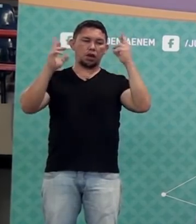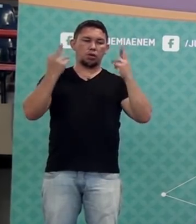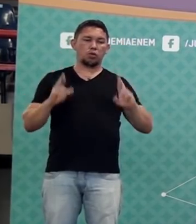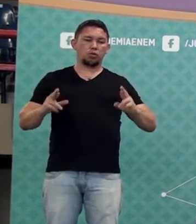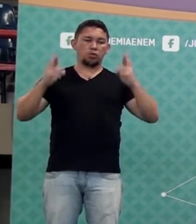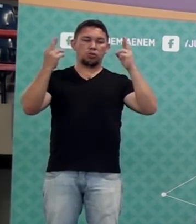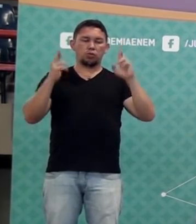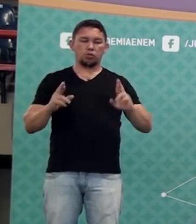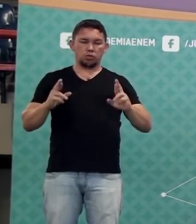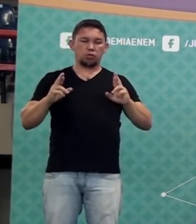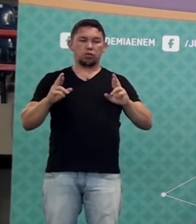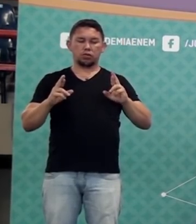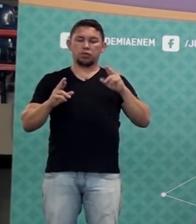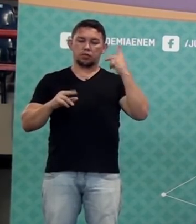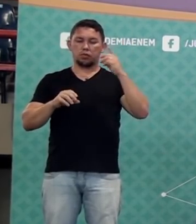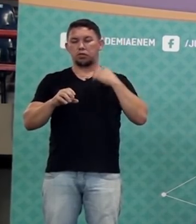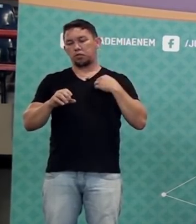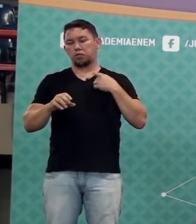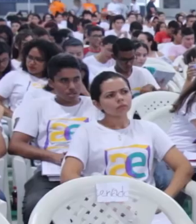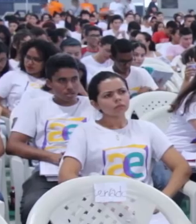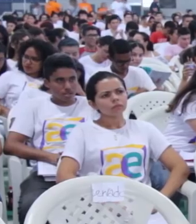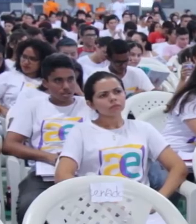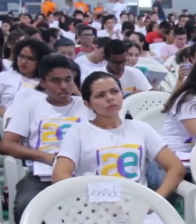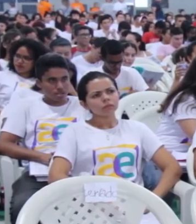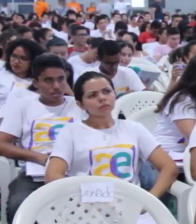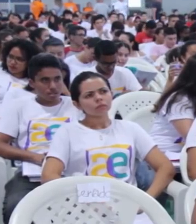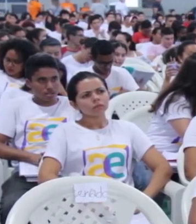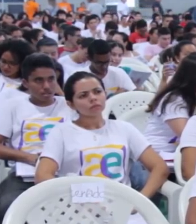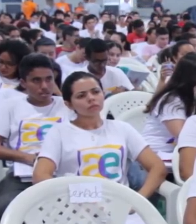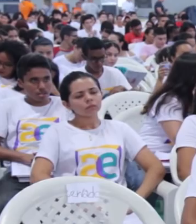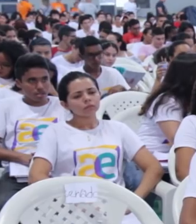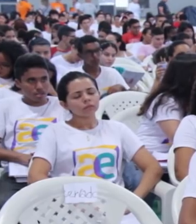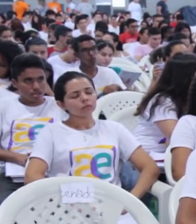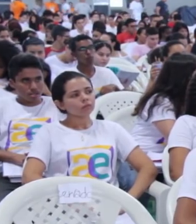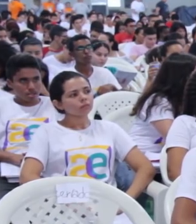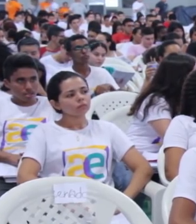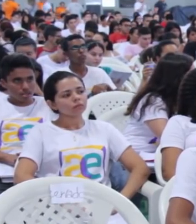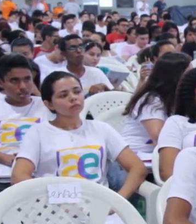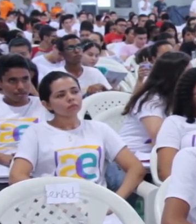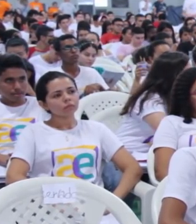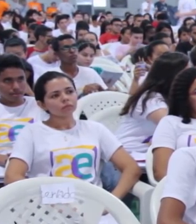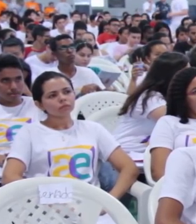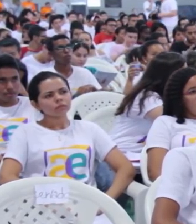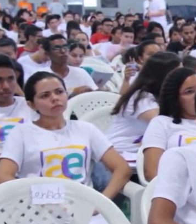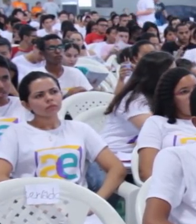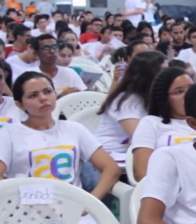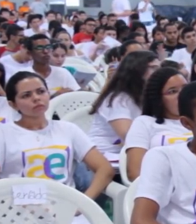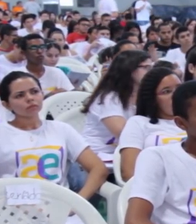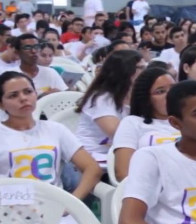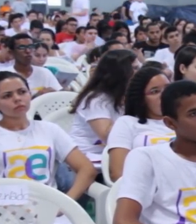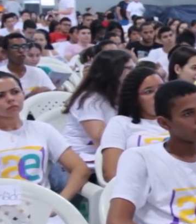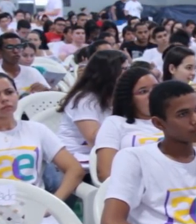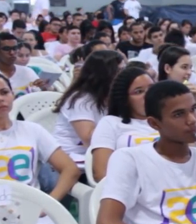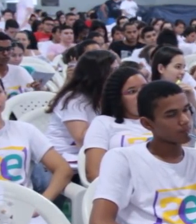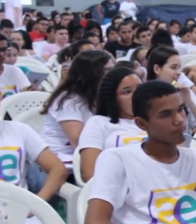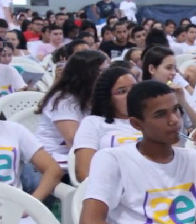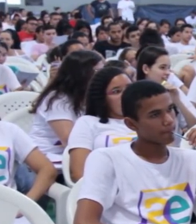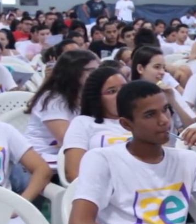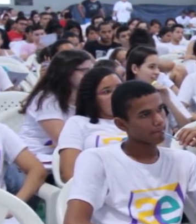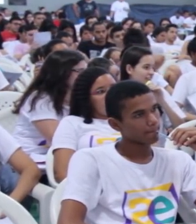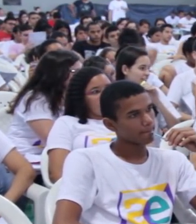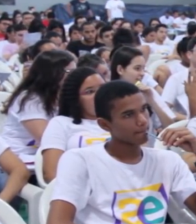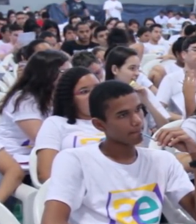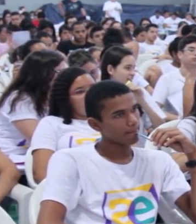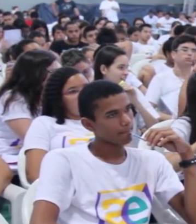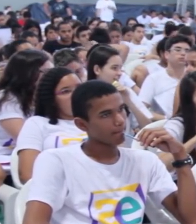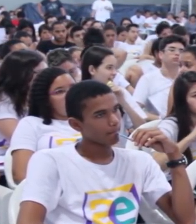Russa, a Revolução Socialista na Rússia em 1917, a Revolução que